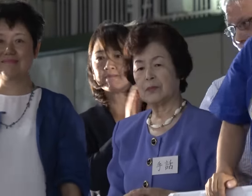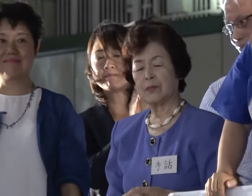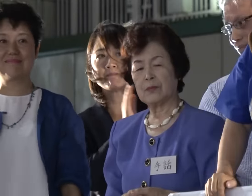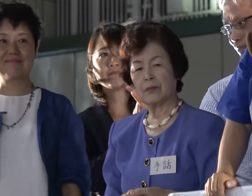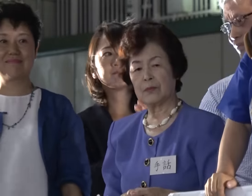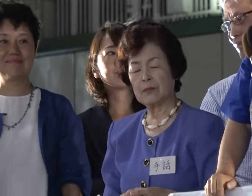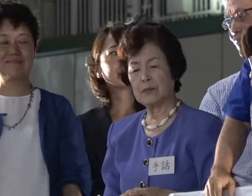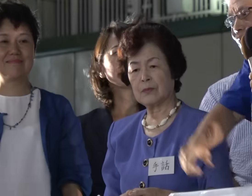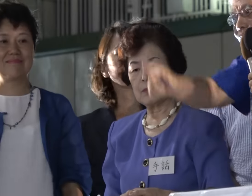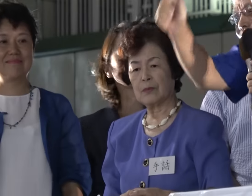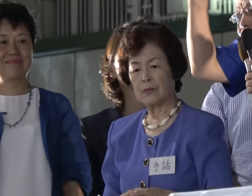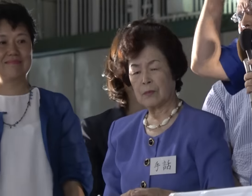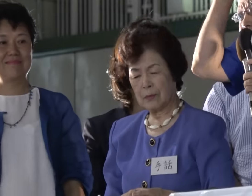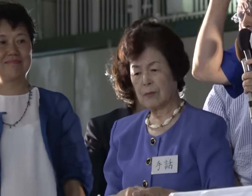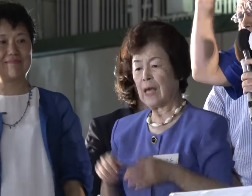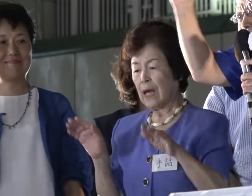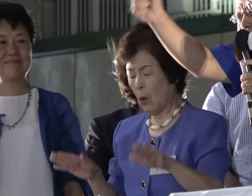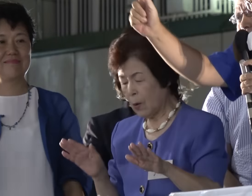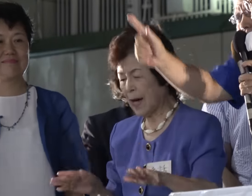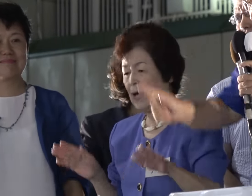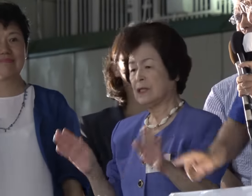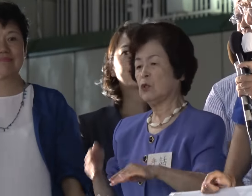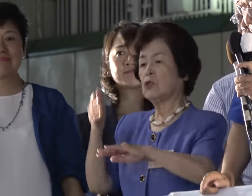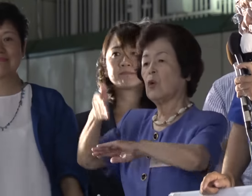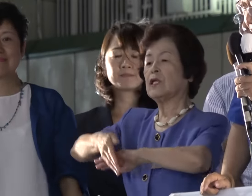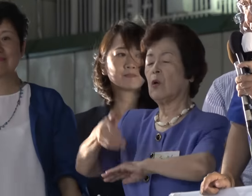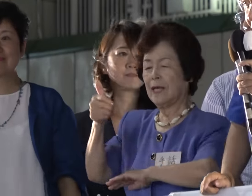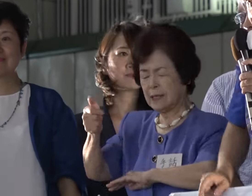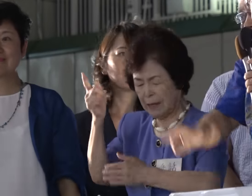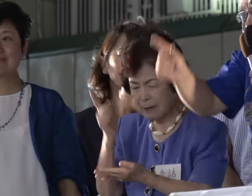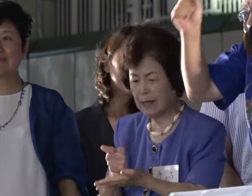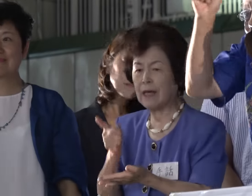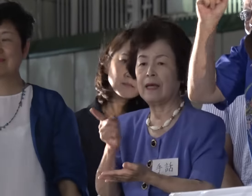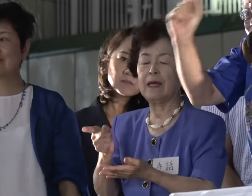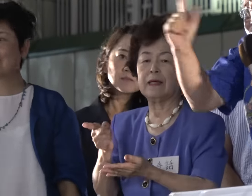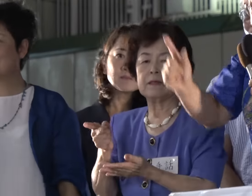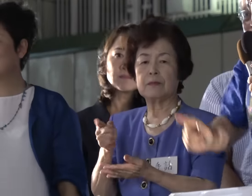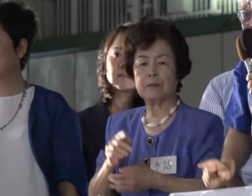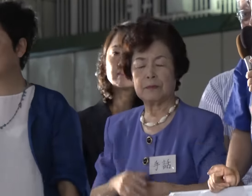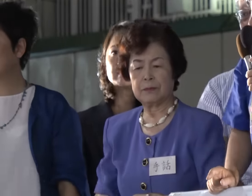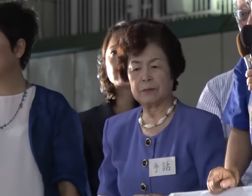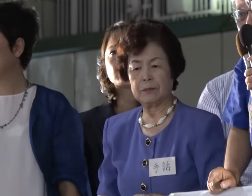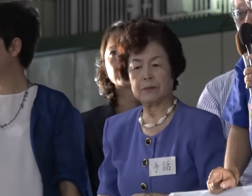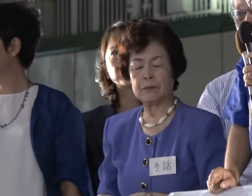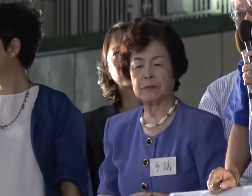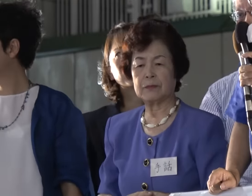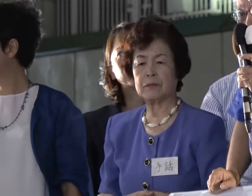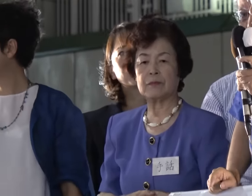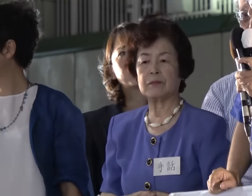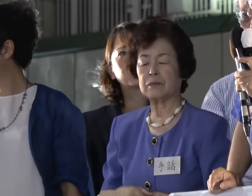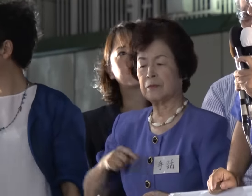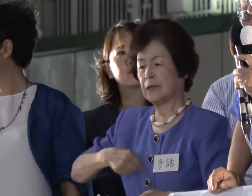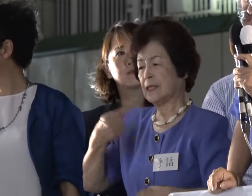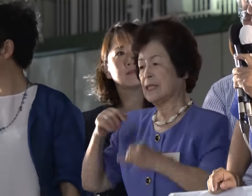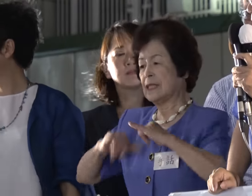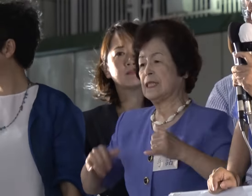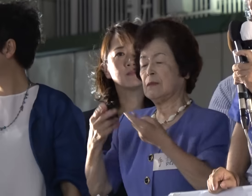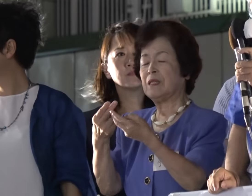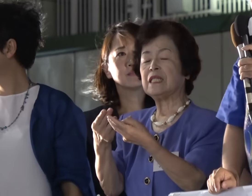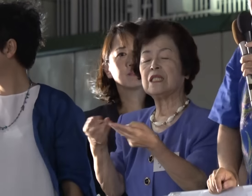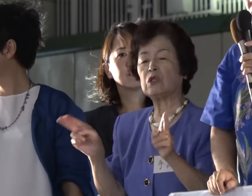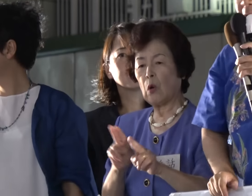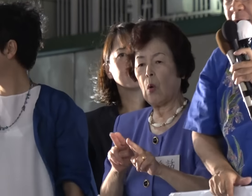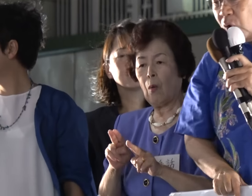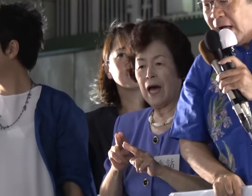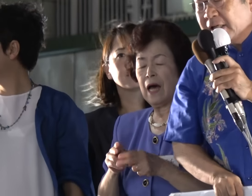そして堀越さんしか言っていないことが憲法の問題です。自民党は憲